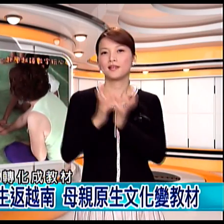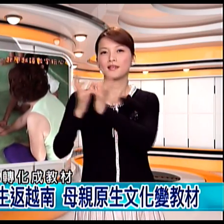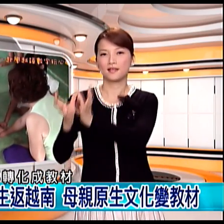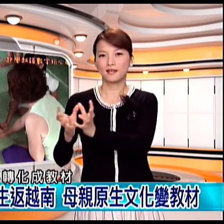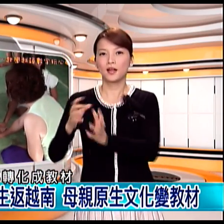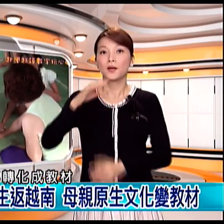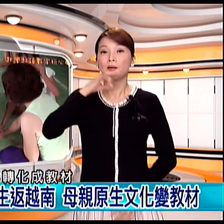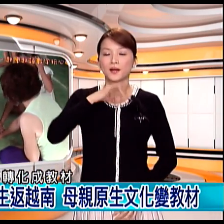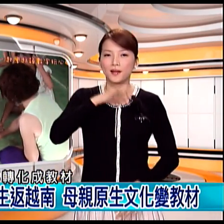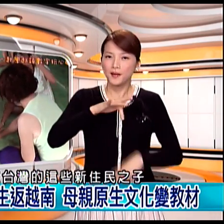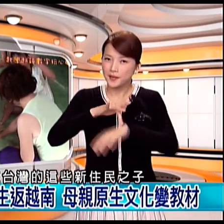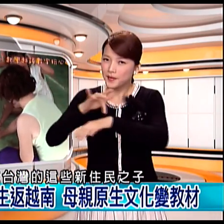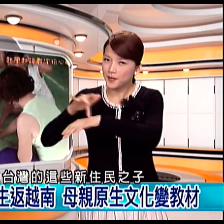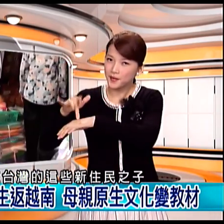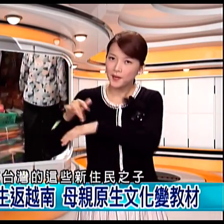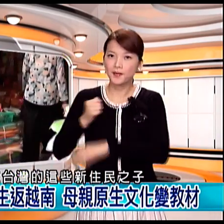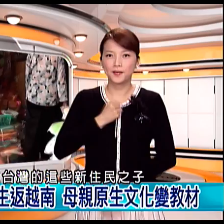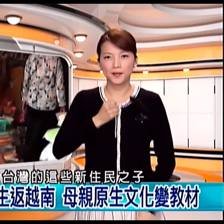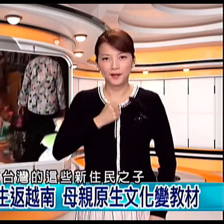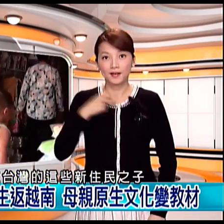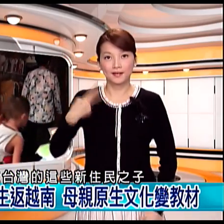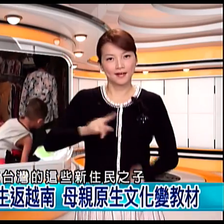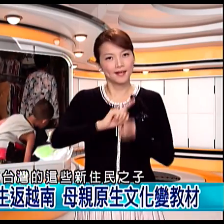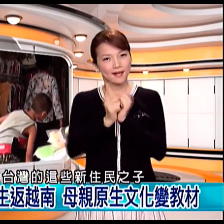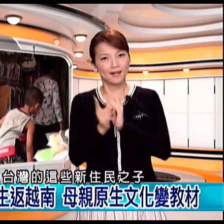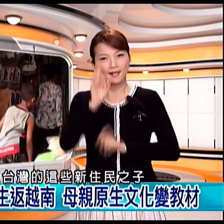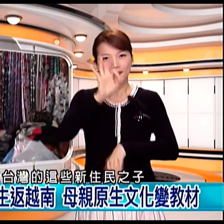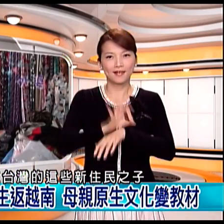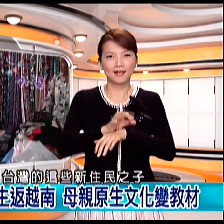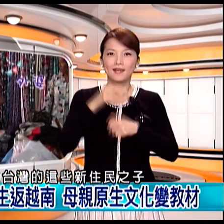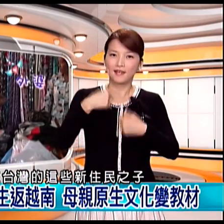为教材，要让在台湾的这些新住民之子